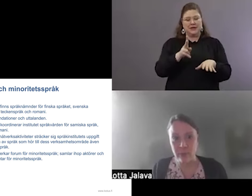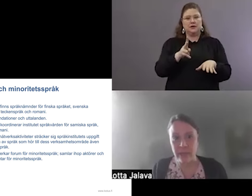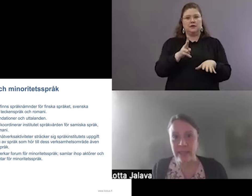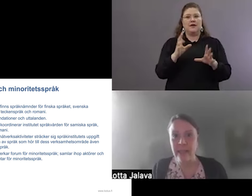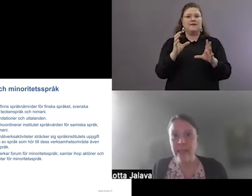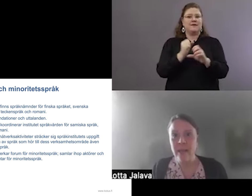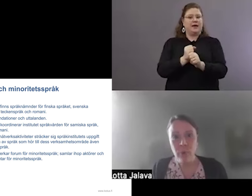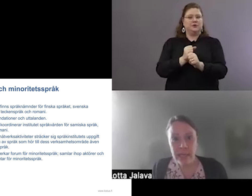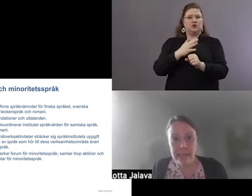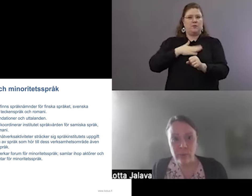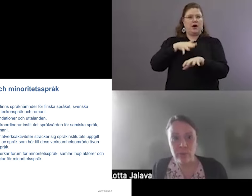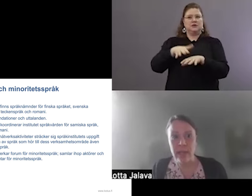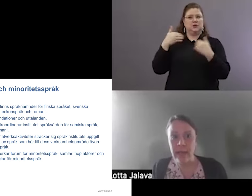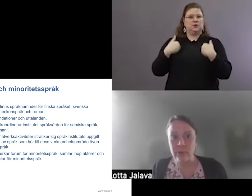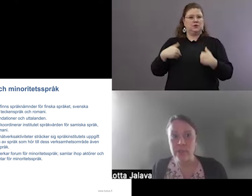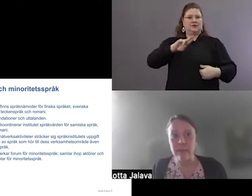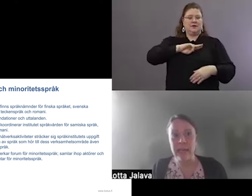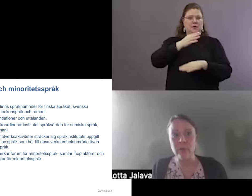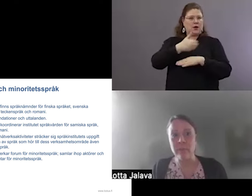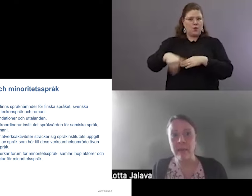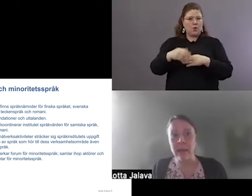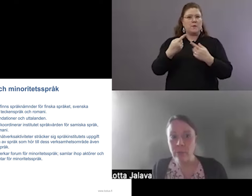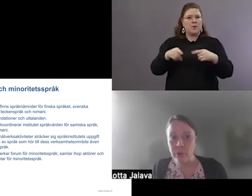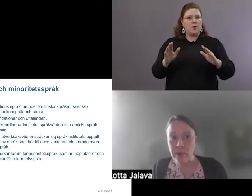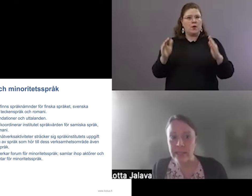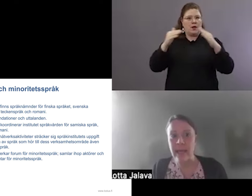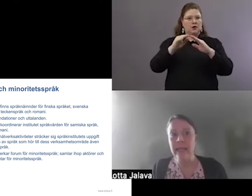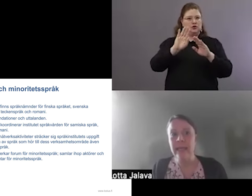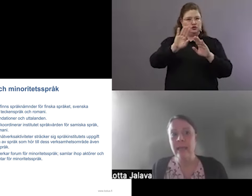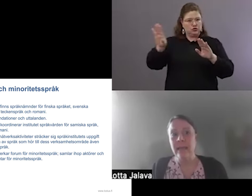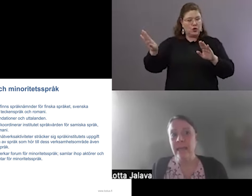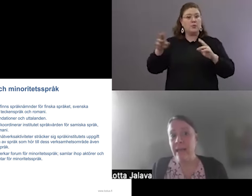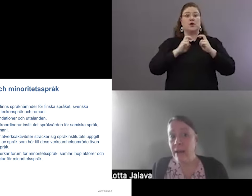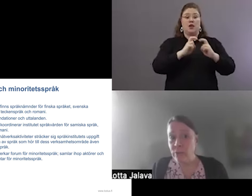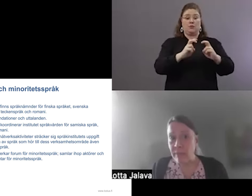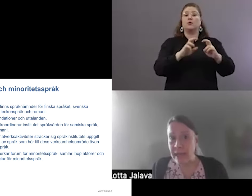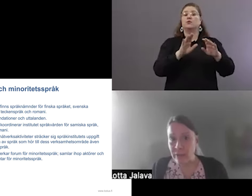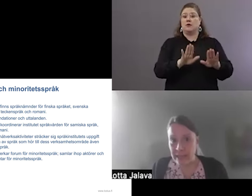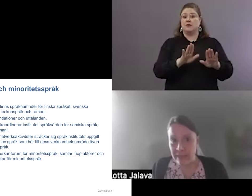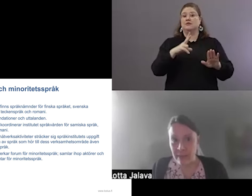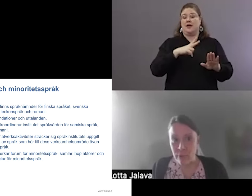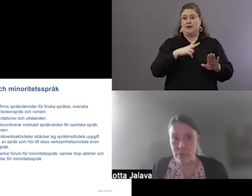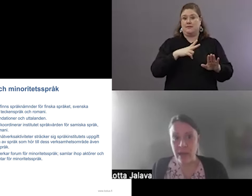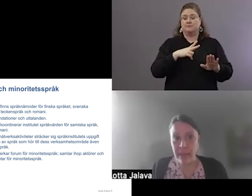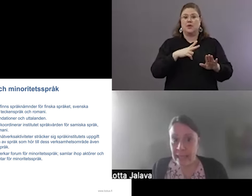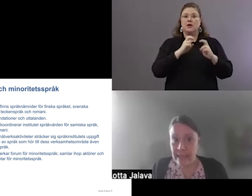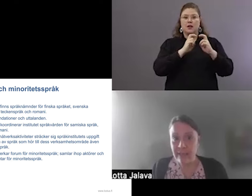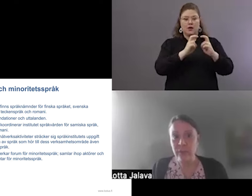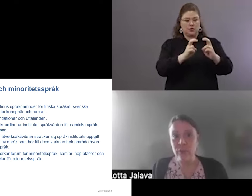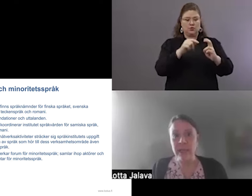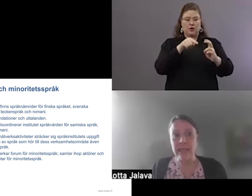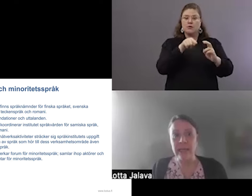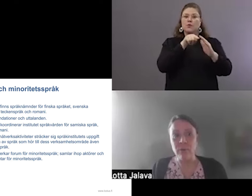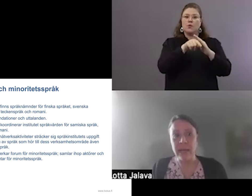ovat siirtyneet muihin asiantuntijalaitoksiin, niin meillä toimii nämä lautakunnat, ja niiden kautta meillä on tehtävänä myös saamen